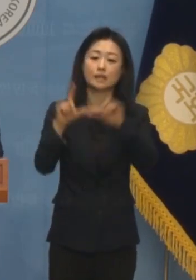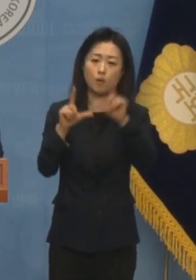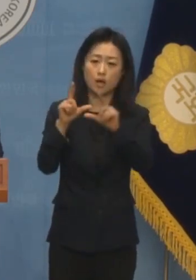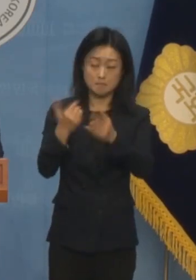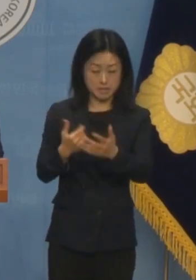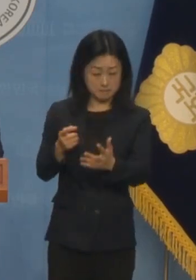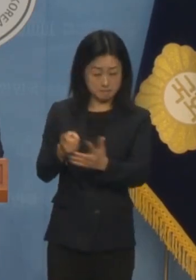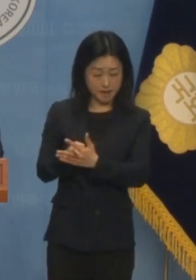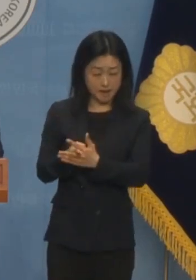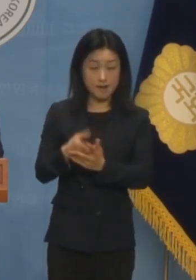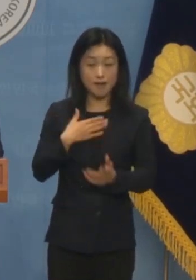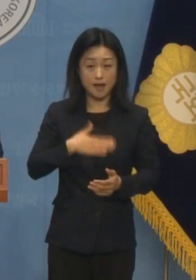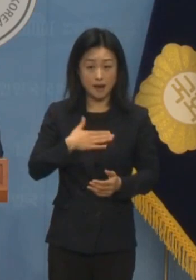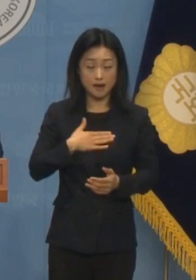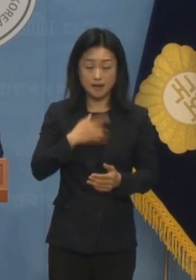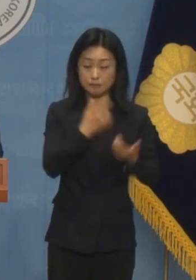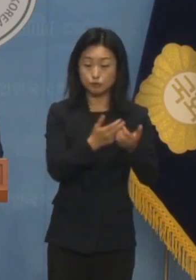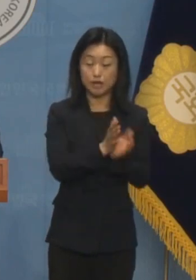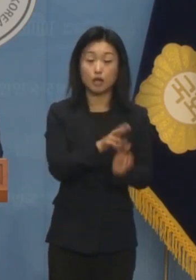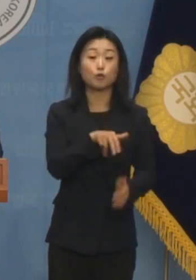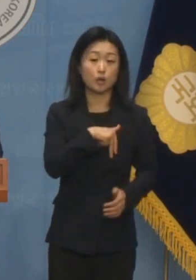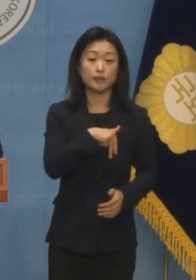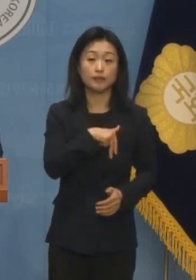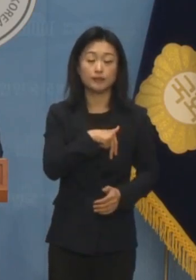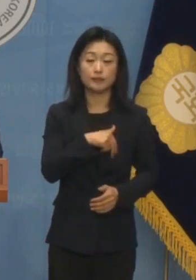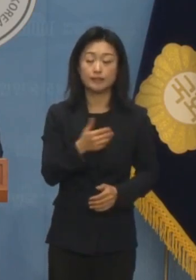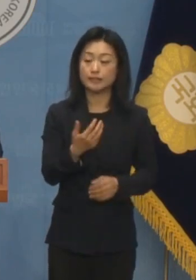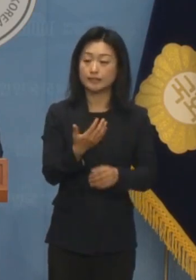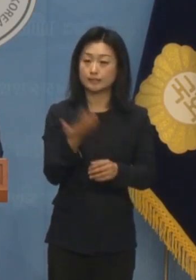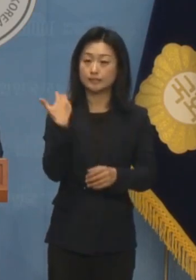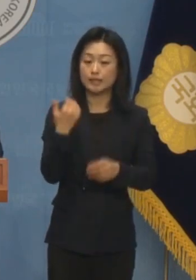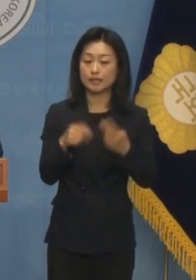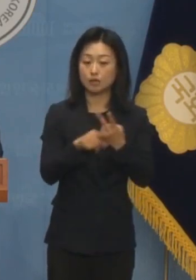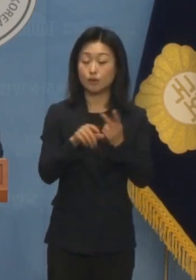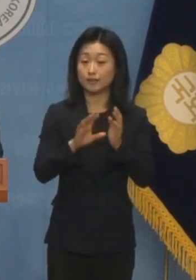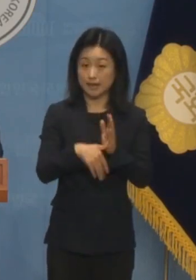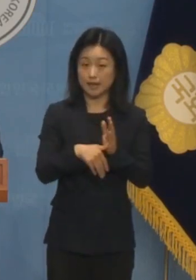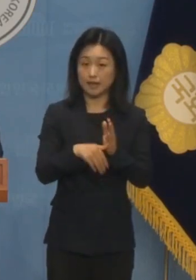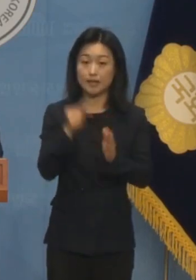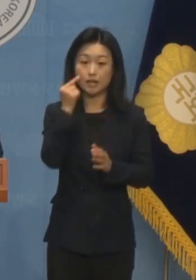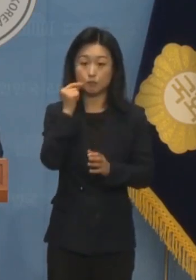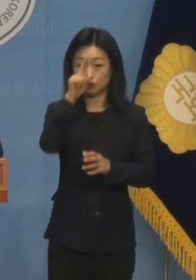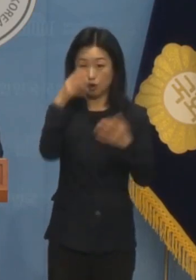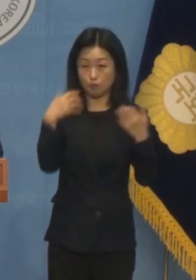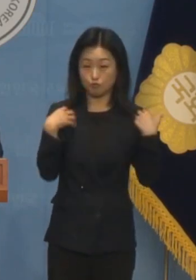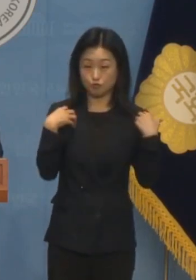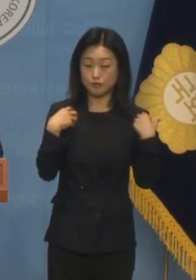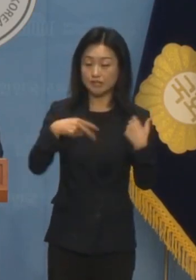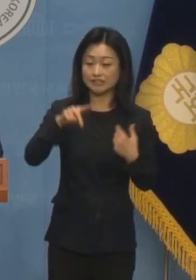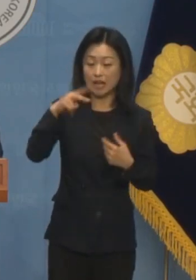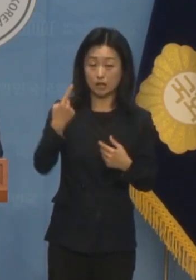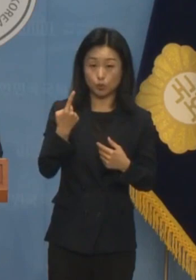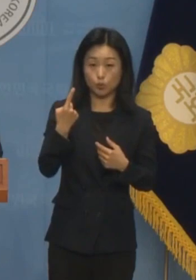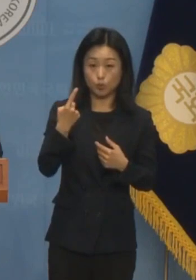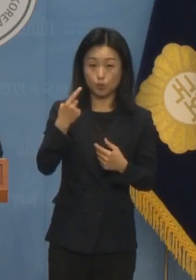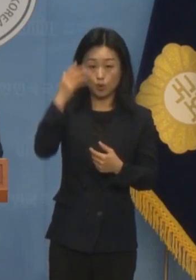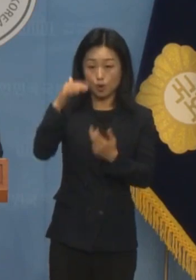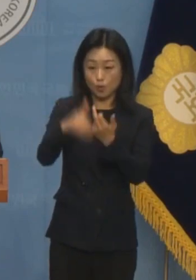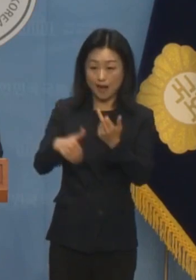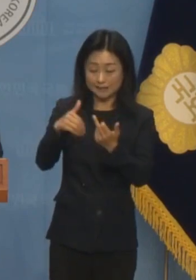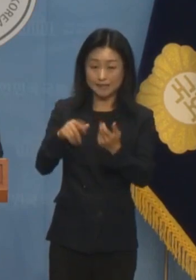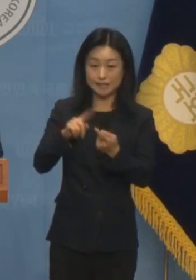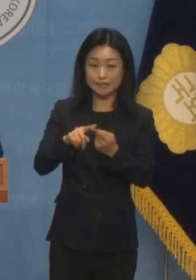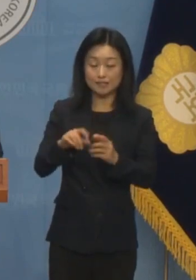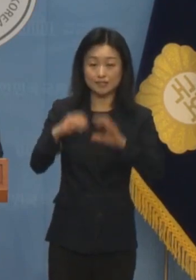미리 한더 당 의원들은 지난해 2월 일본 정부의 사도광산 세계유산